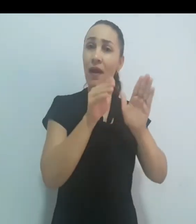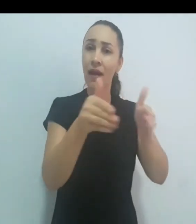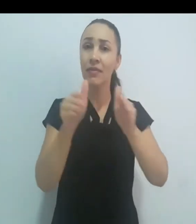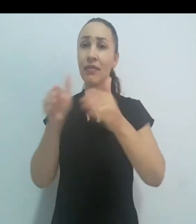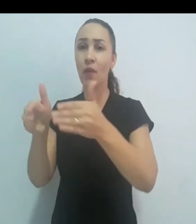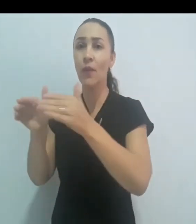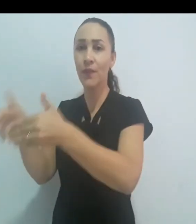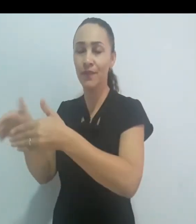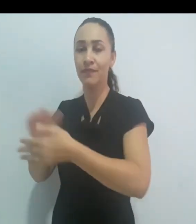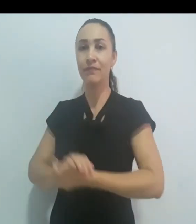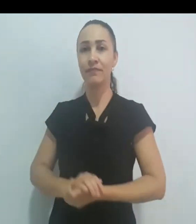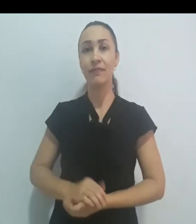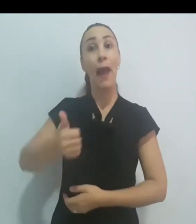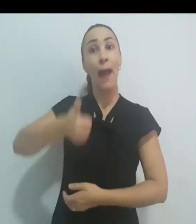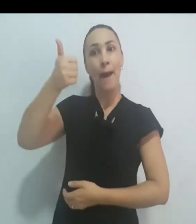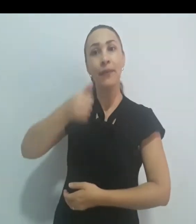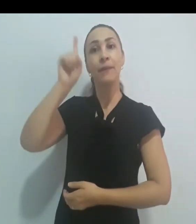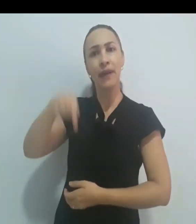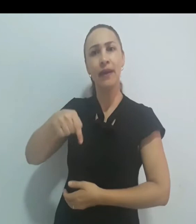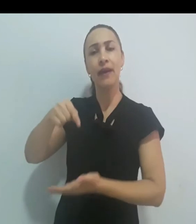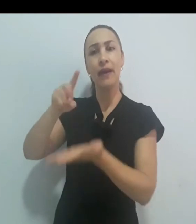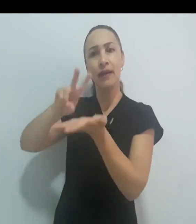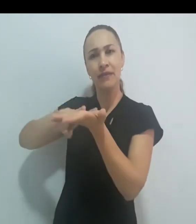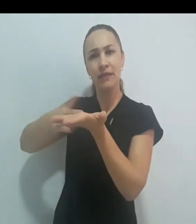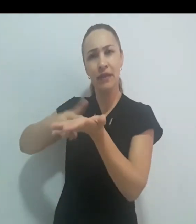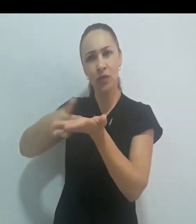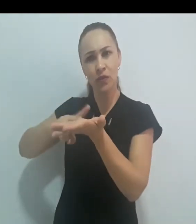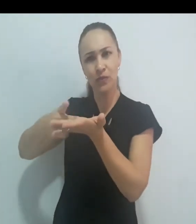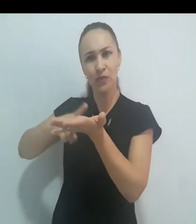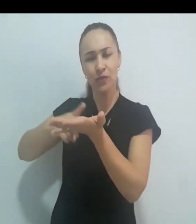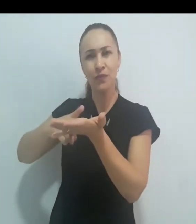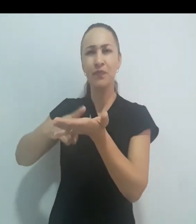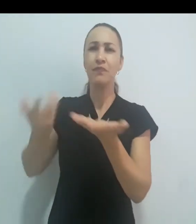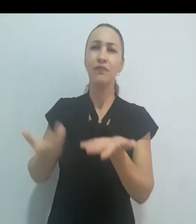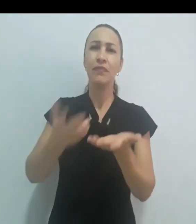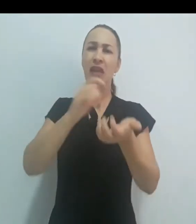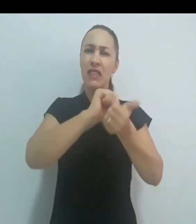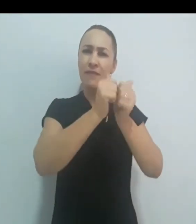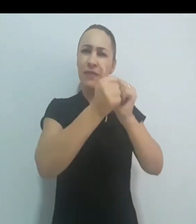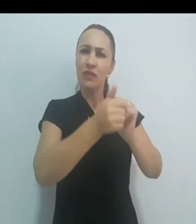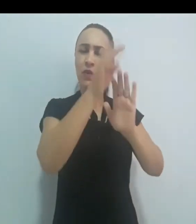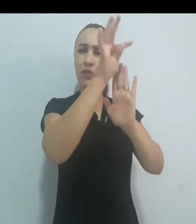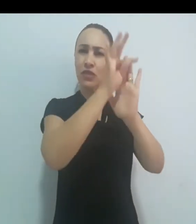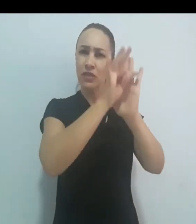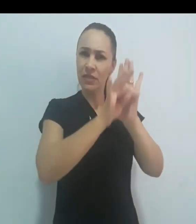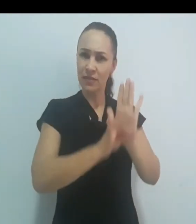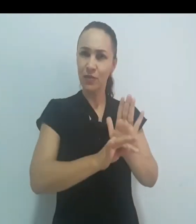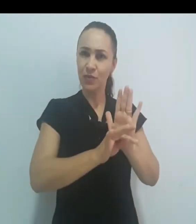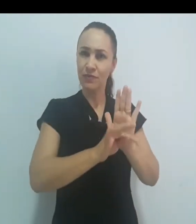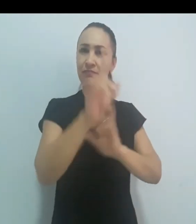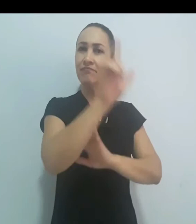específicos. Então, ela vai apresentar a primeira como sendo uma tradução ou adaptação de textos literários grafados